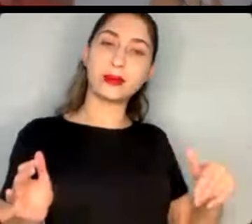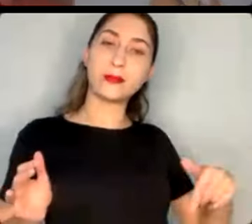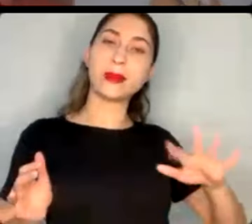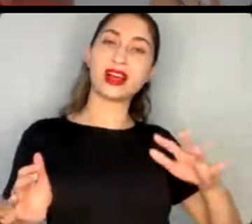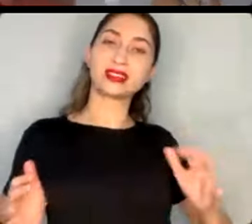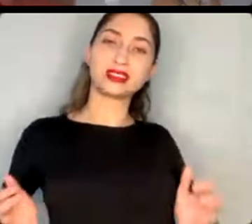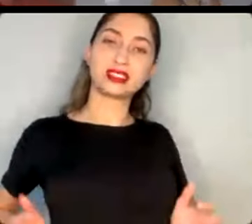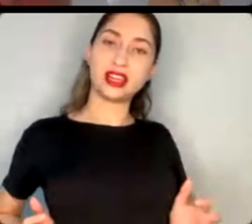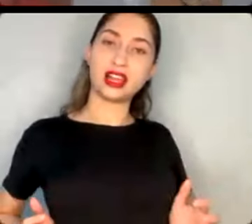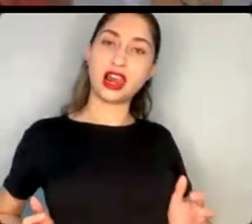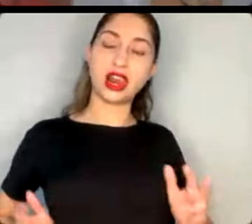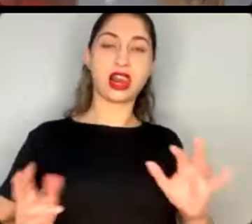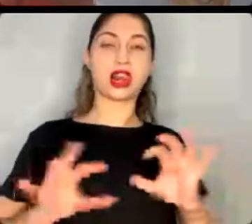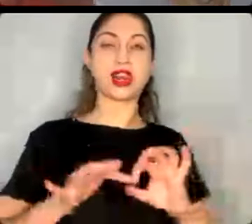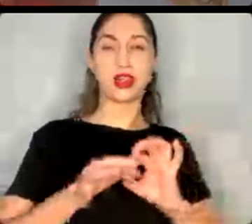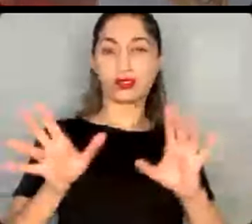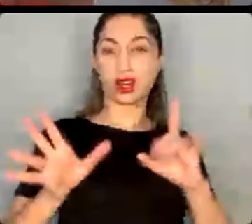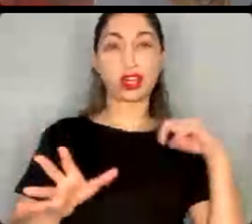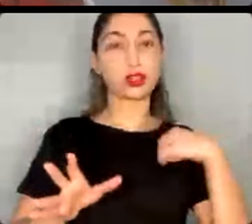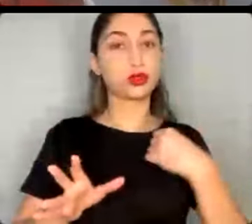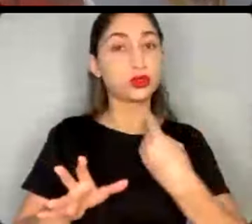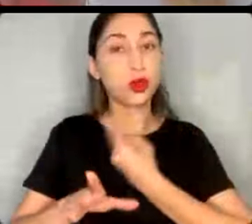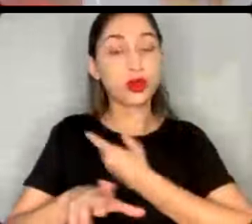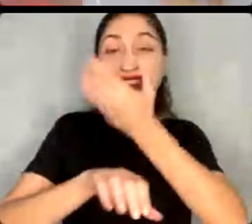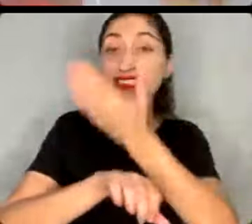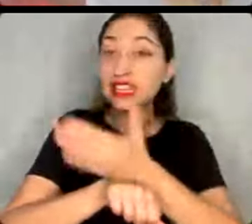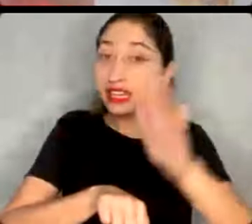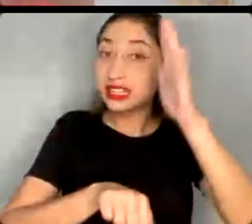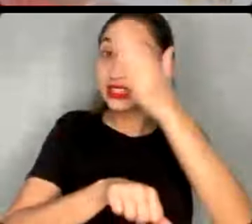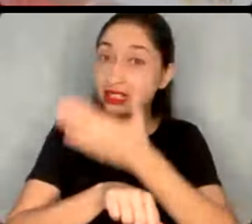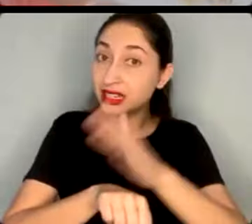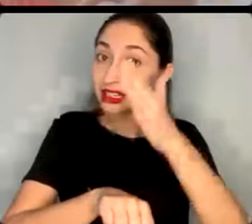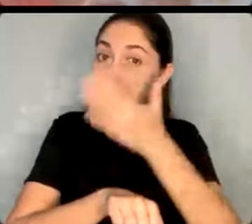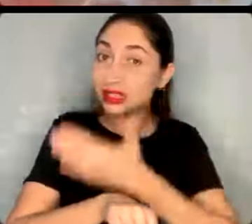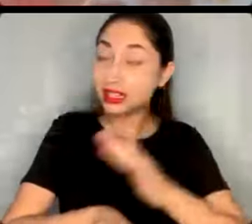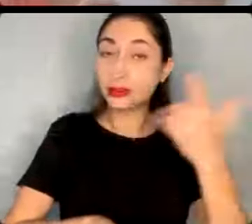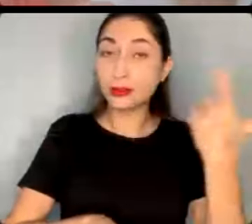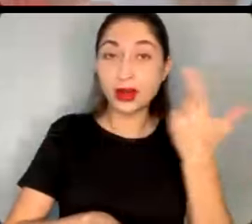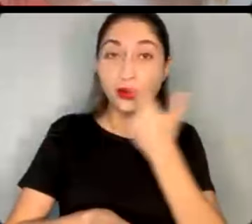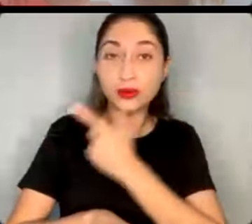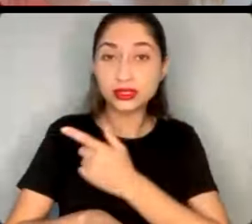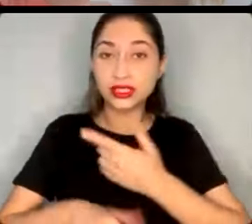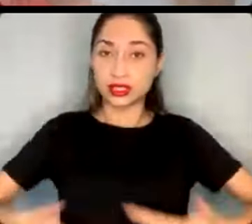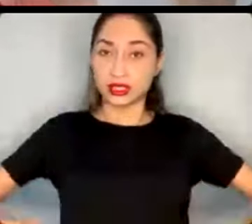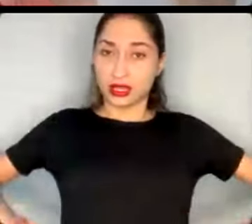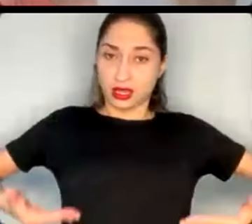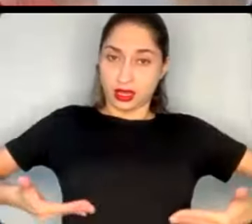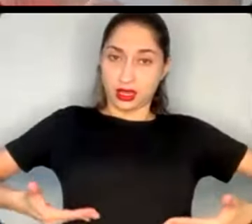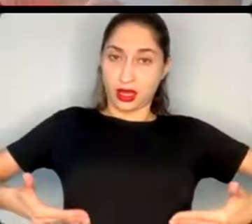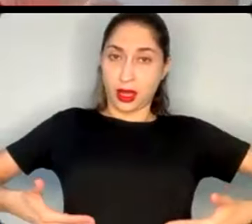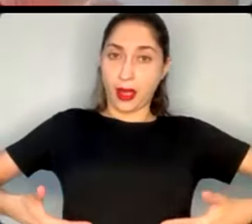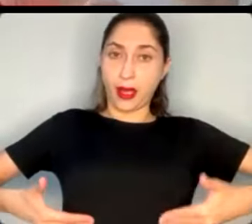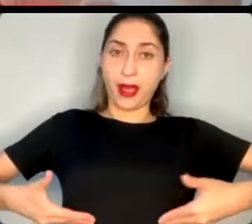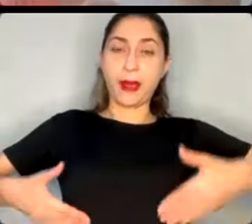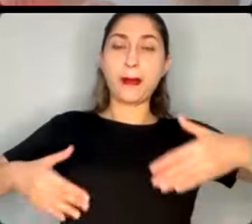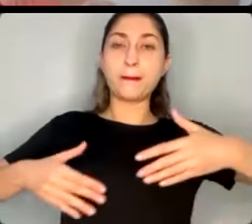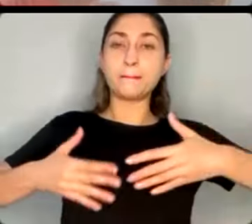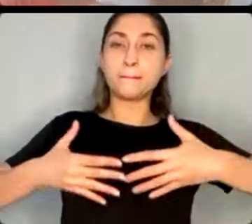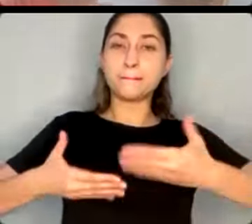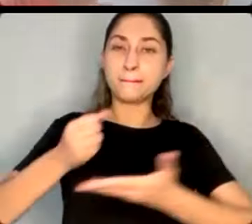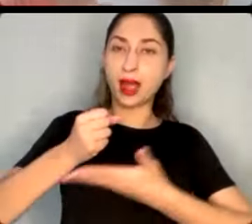gente faz também alguns exercícios com relação da expansão dessa base da caixa torácica pela